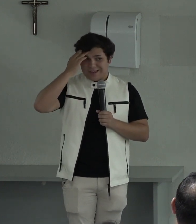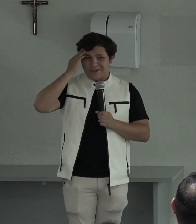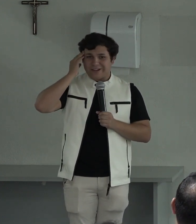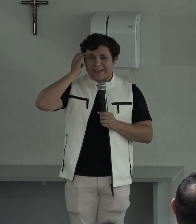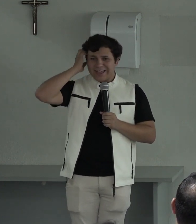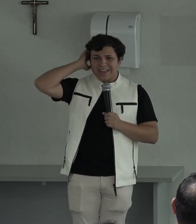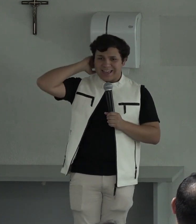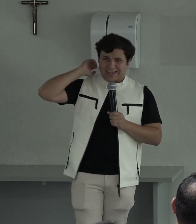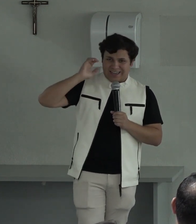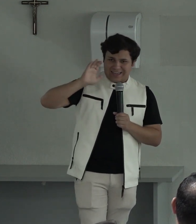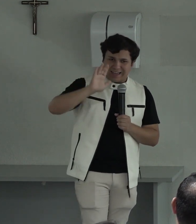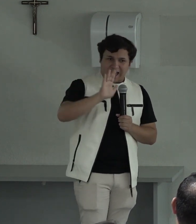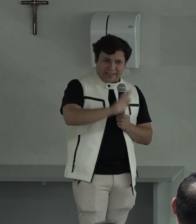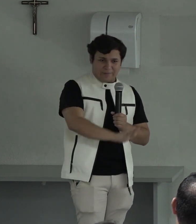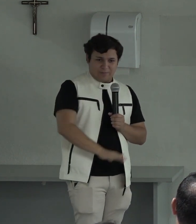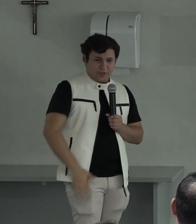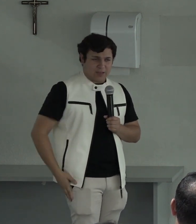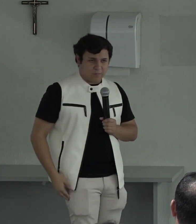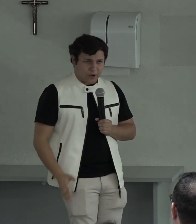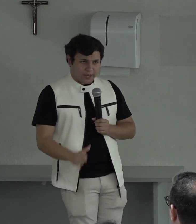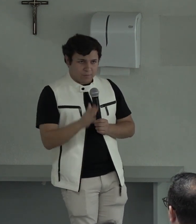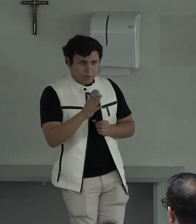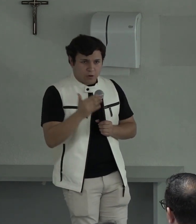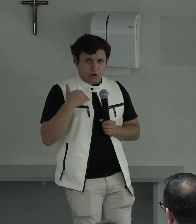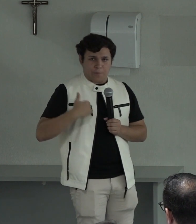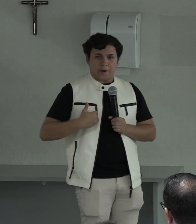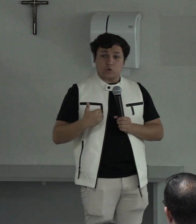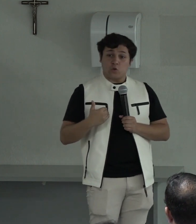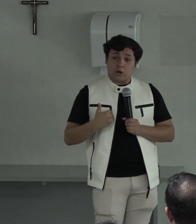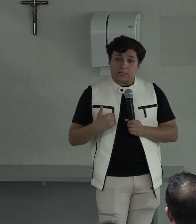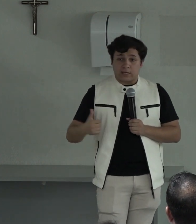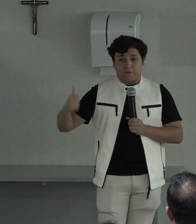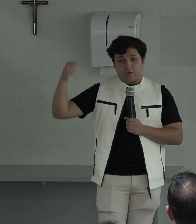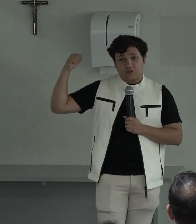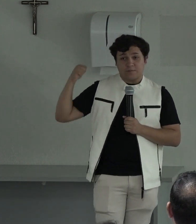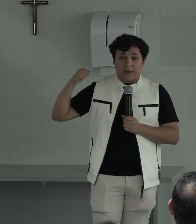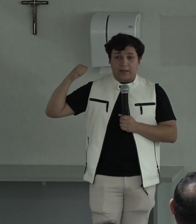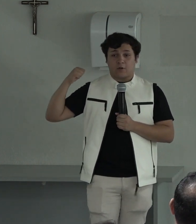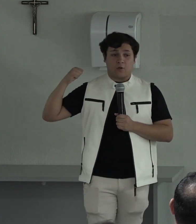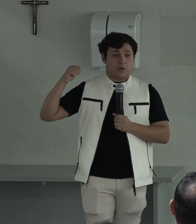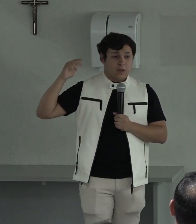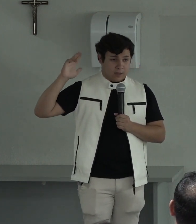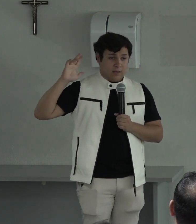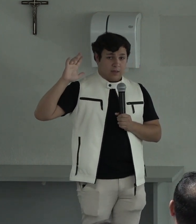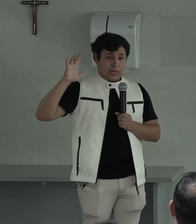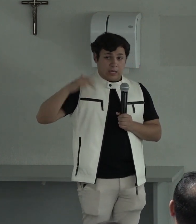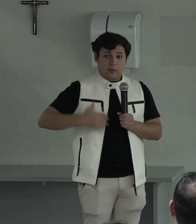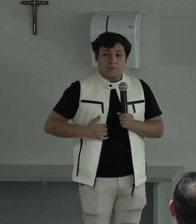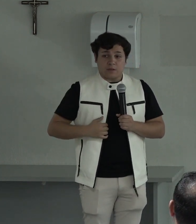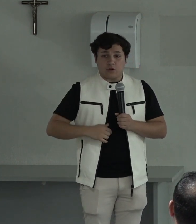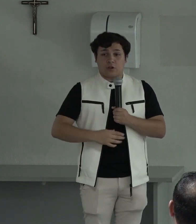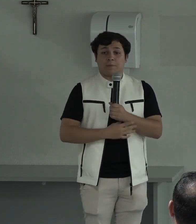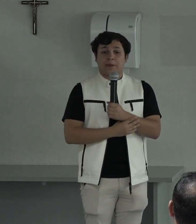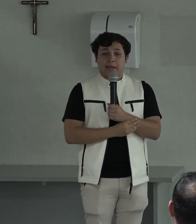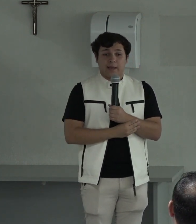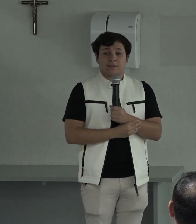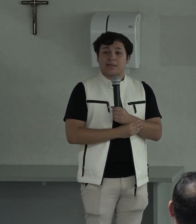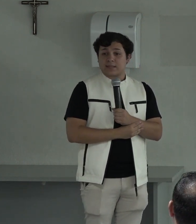¿Ok? Y ahí mismo dice, por ejemplo, ropa oscura si el fondo es blanco. Y si mi tono de piel es más